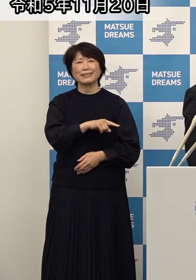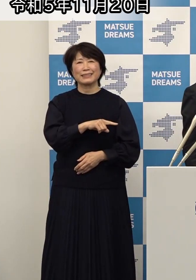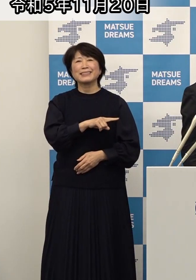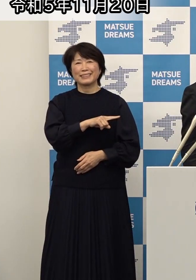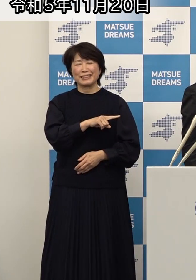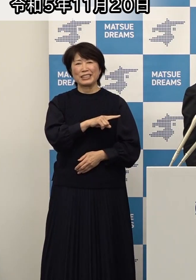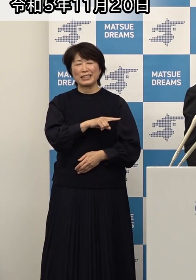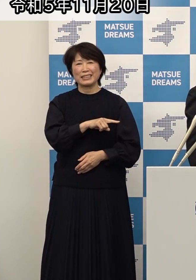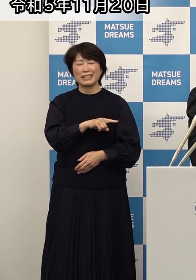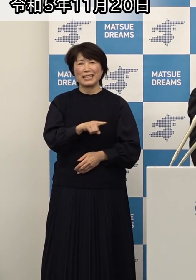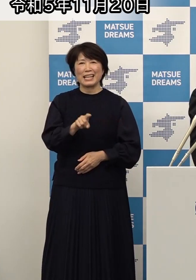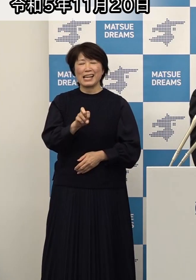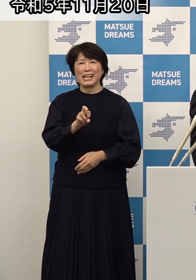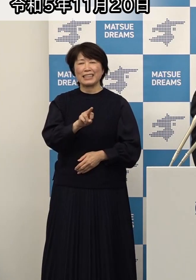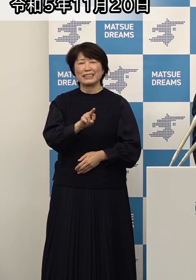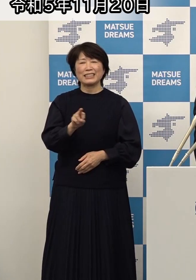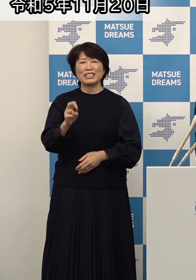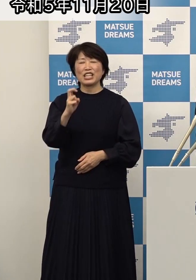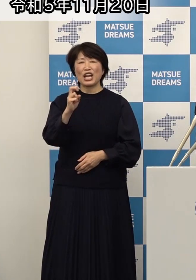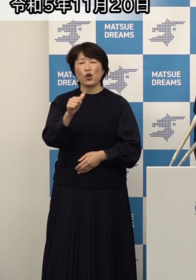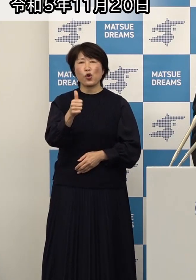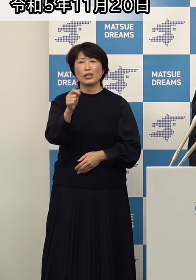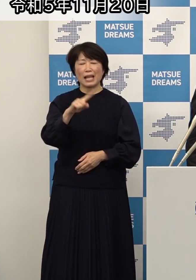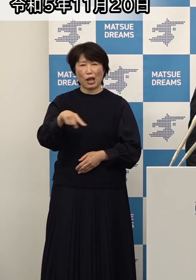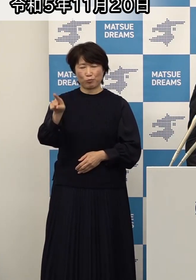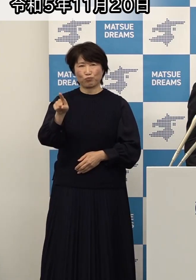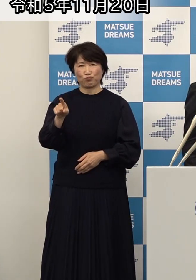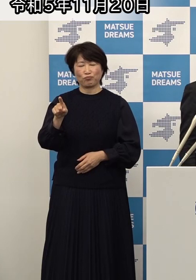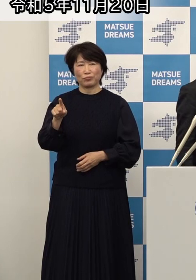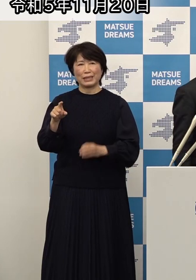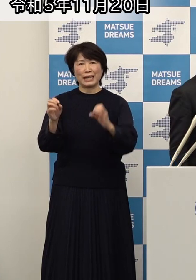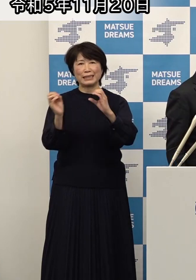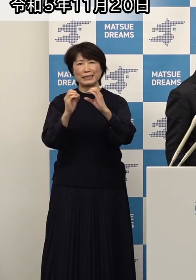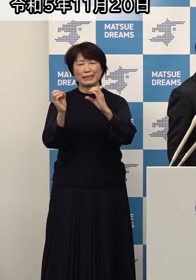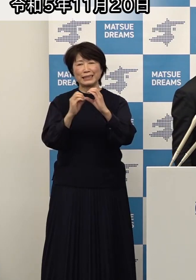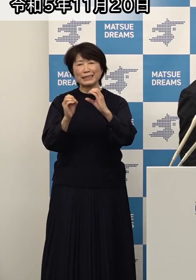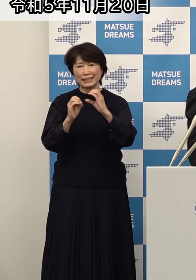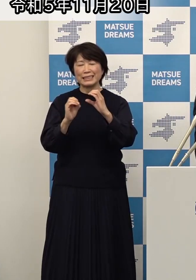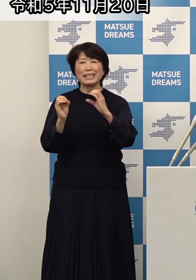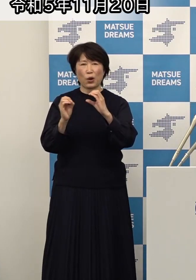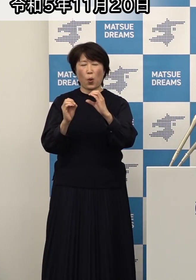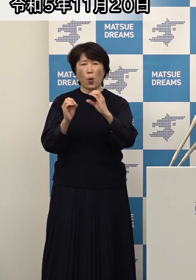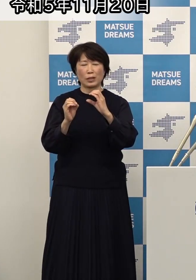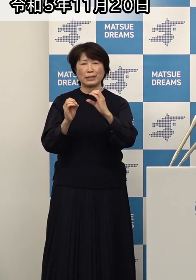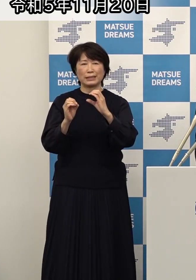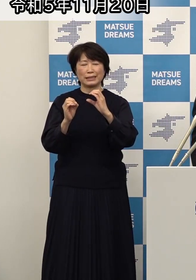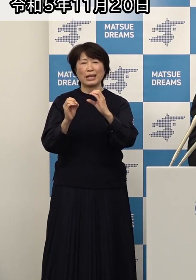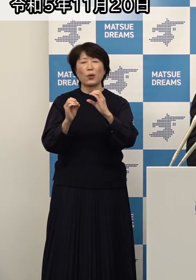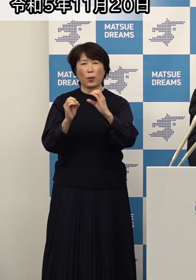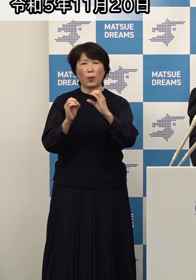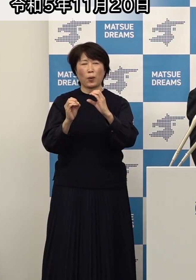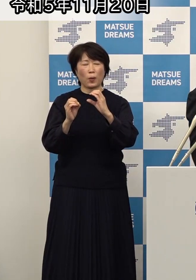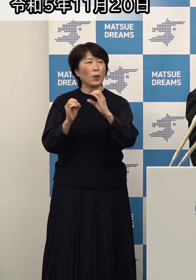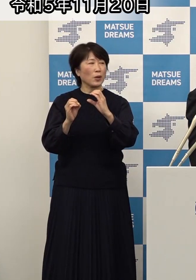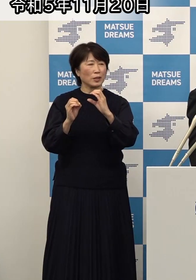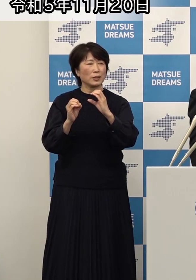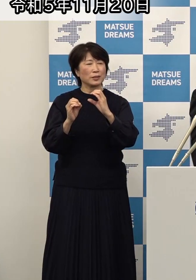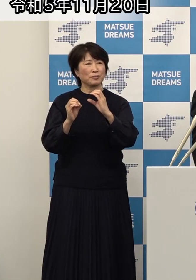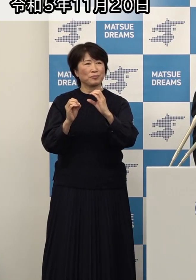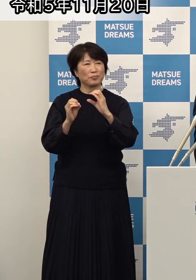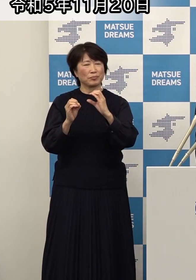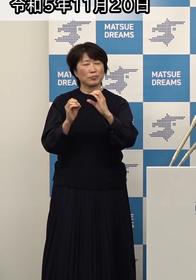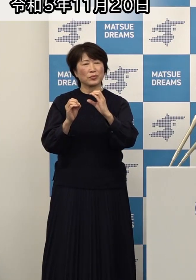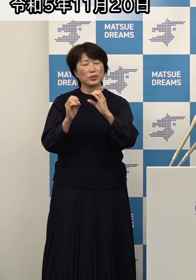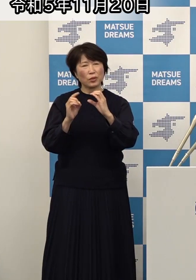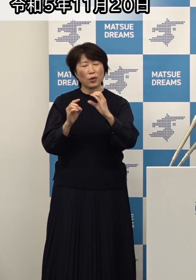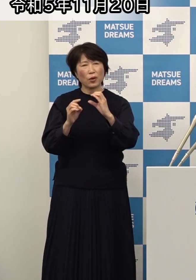という名前になっております。これは、いわゆる脱炭素ですね、カーボンニュートラル 炭素をゼロにしていくという